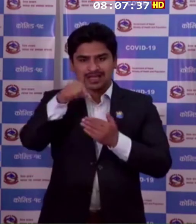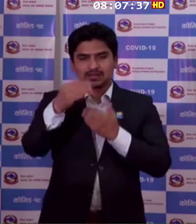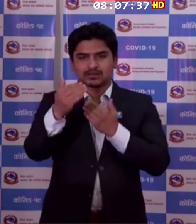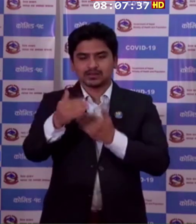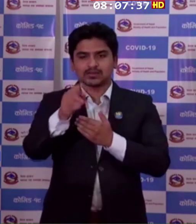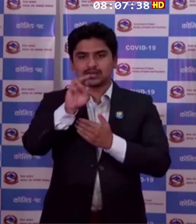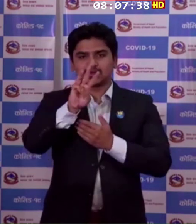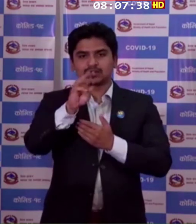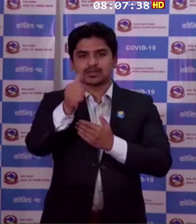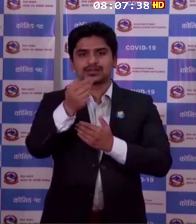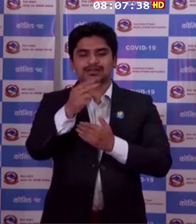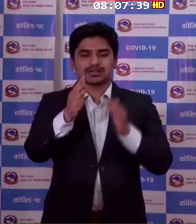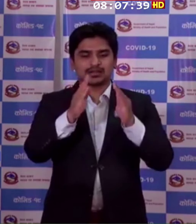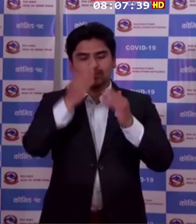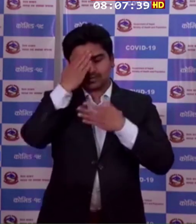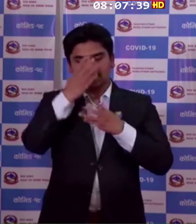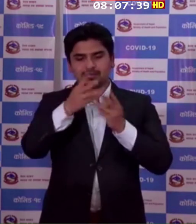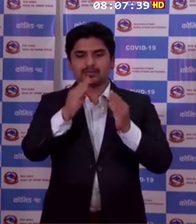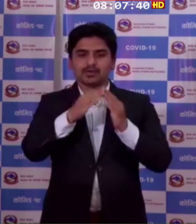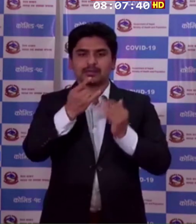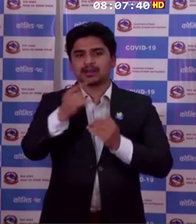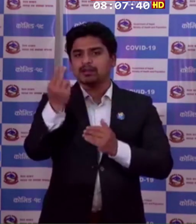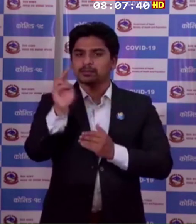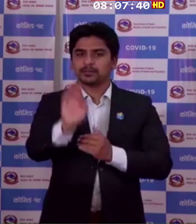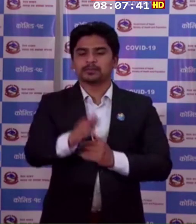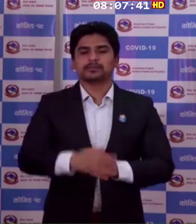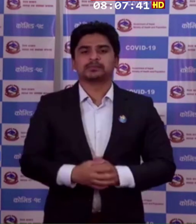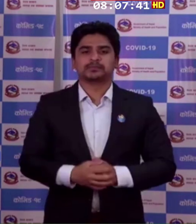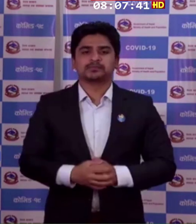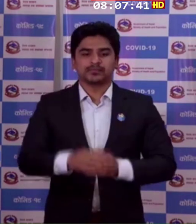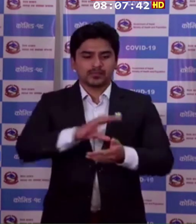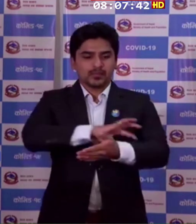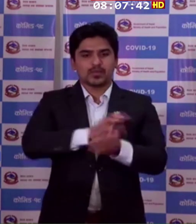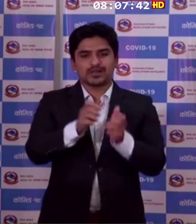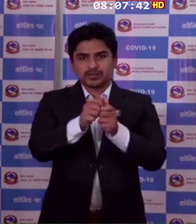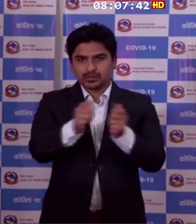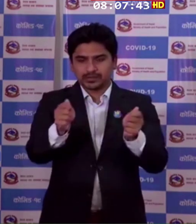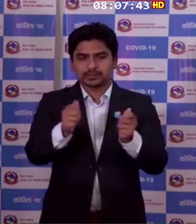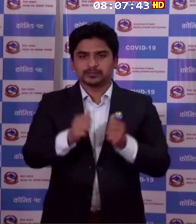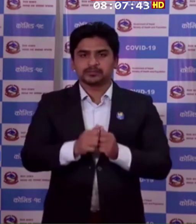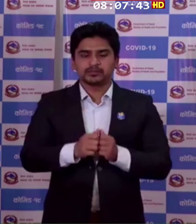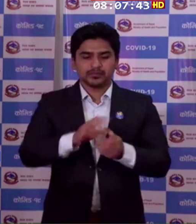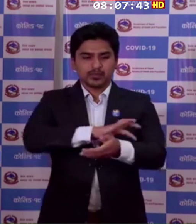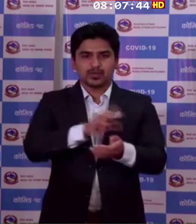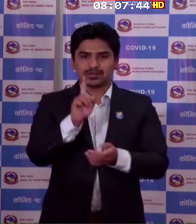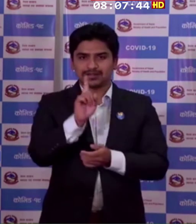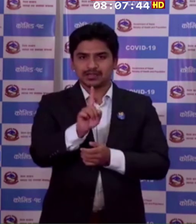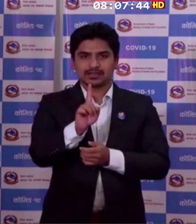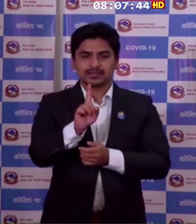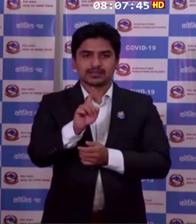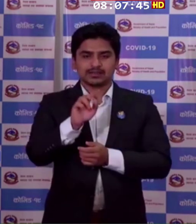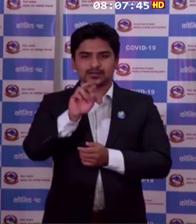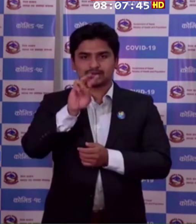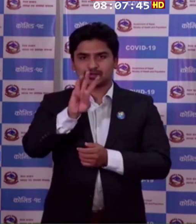आजसम्म 36 जना डिस्चार्ज भएर फर्किसक्नु भएको छ। प्रदेशिक विवरण अनुसार प्रदेश नम्बर